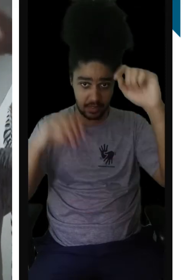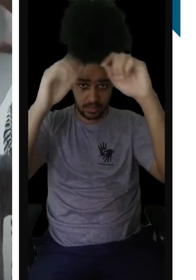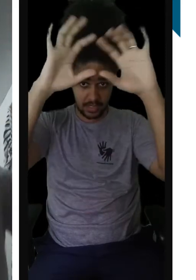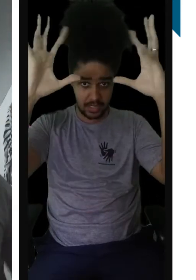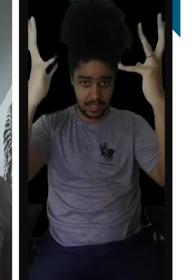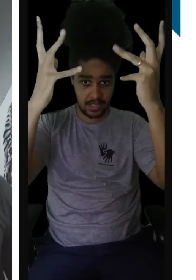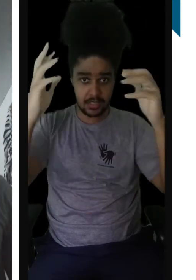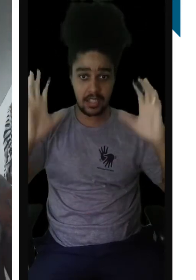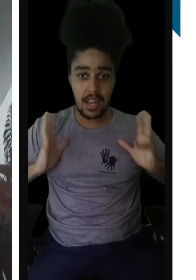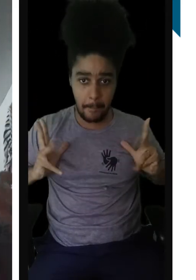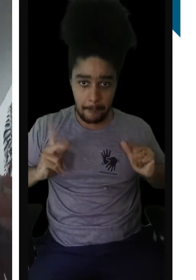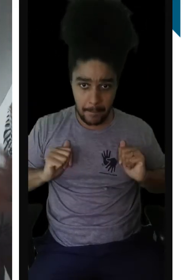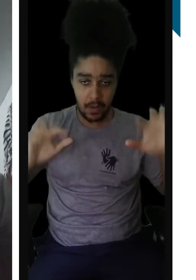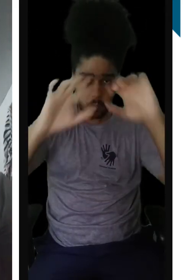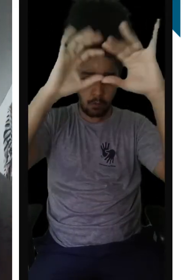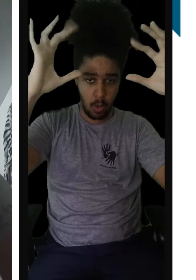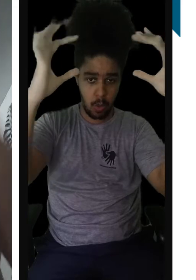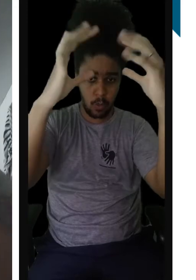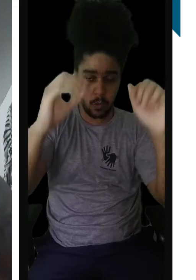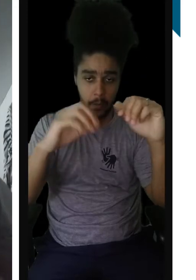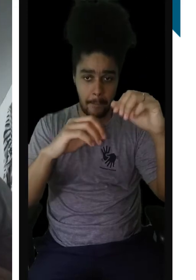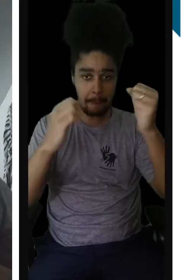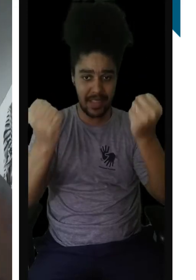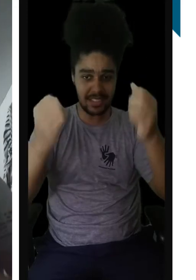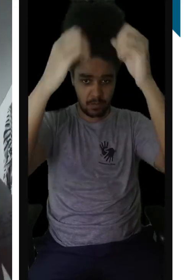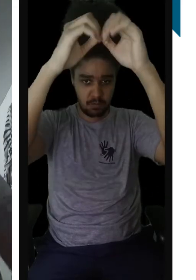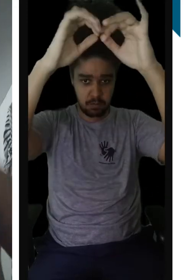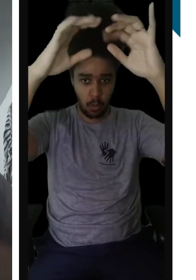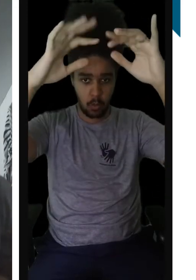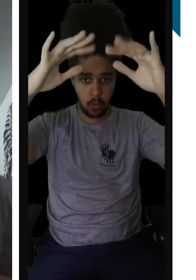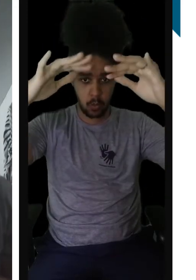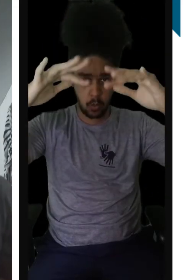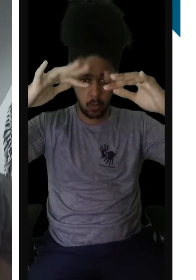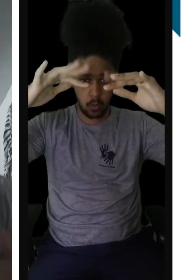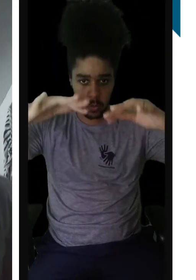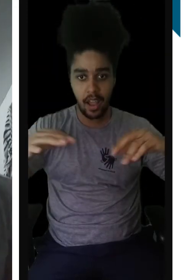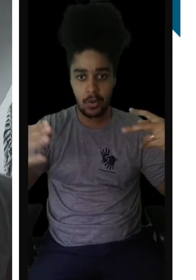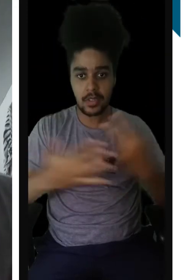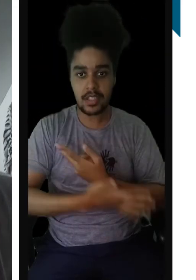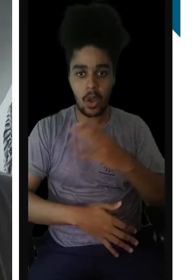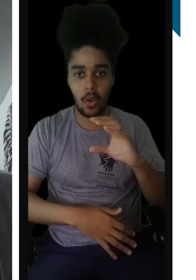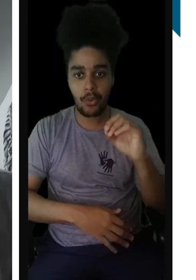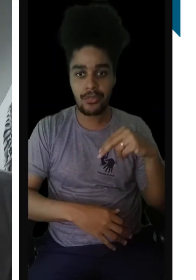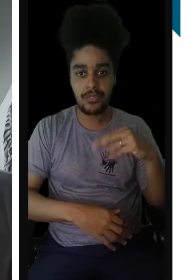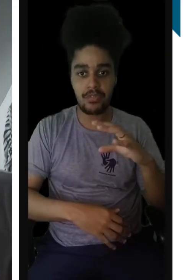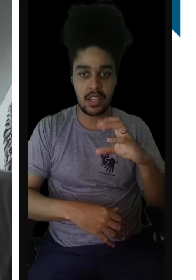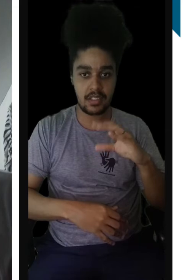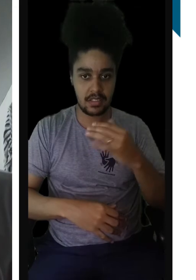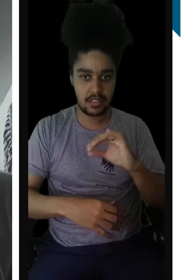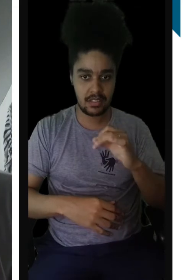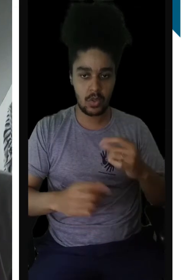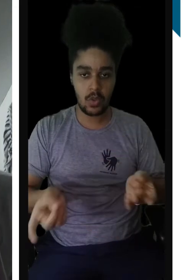cima, limpinho, mais frio e pesado, desce. Então isso é a convecção. Mas existe, né,